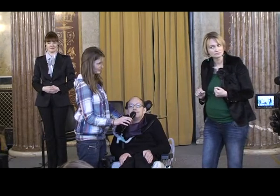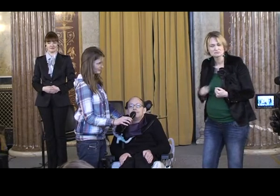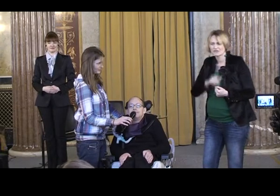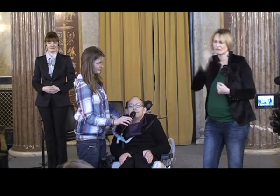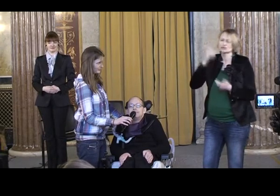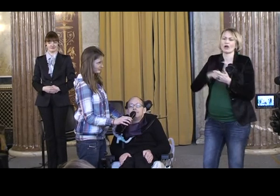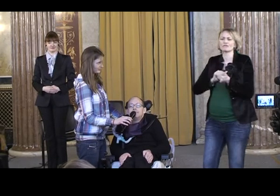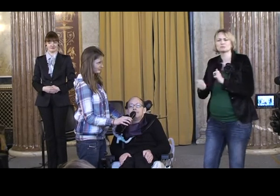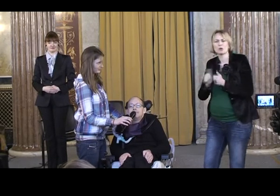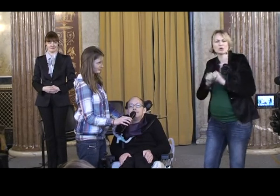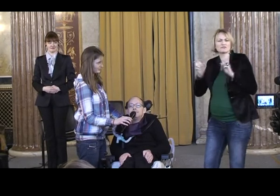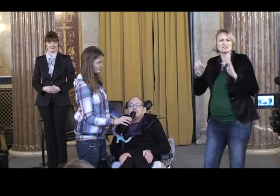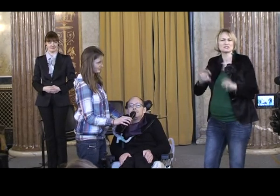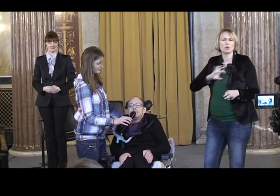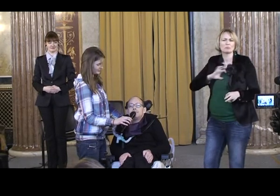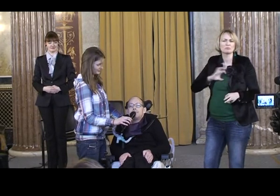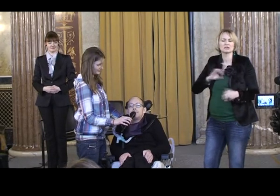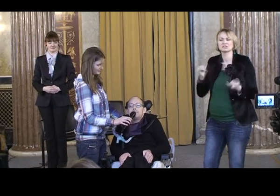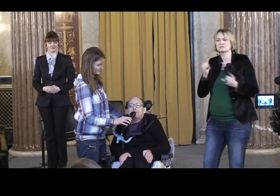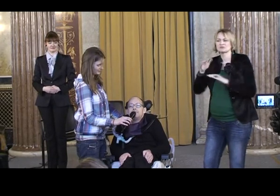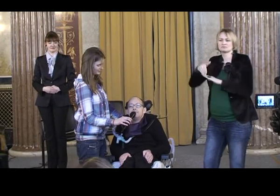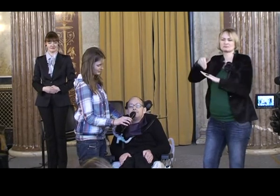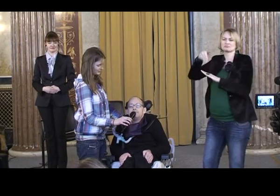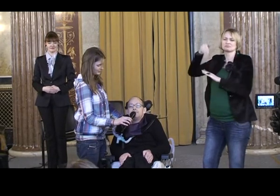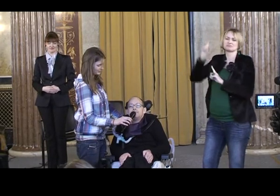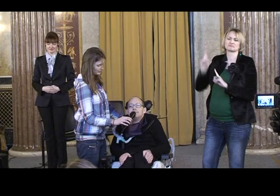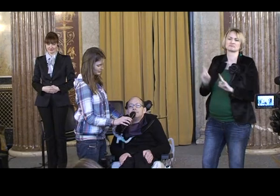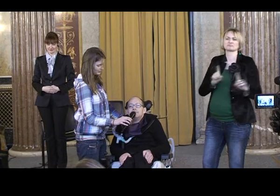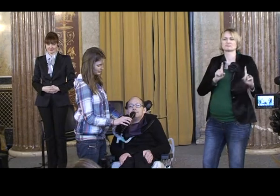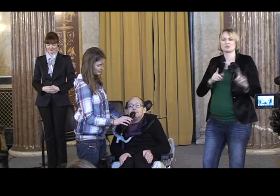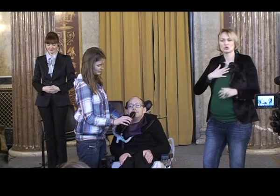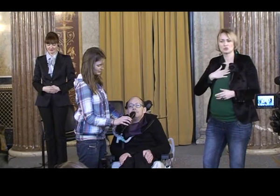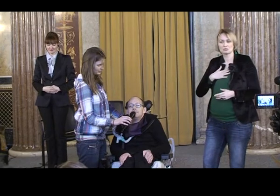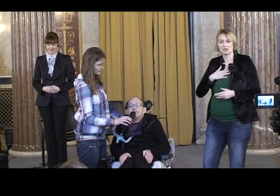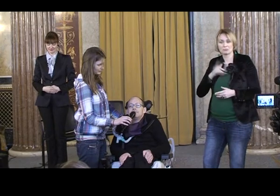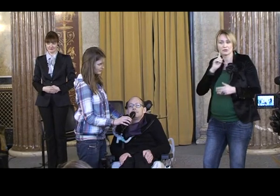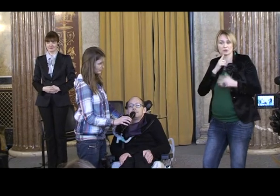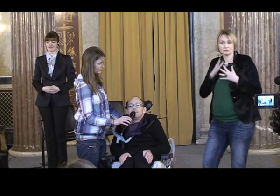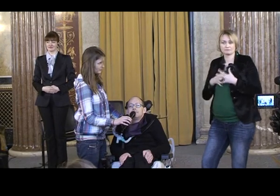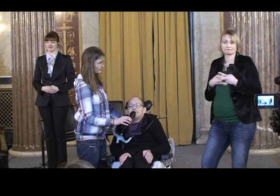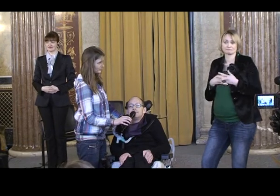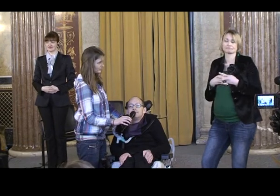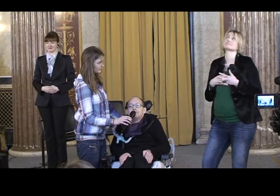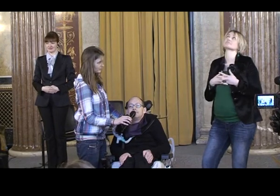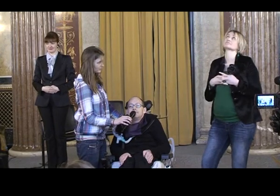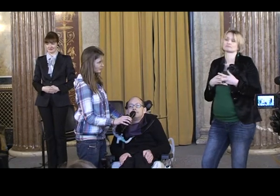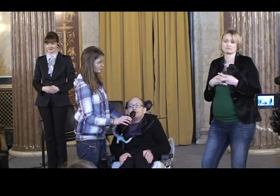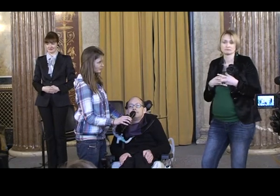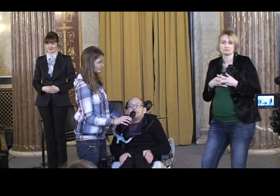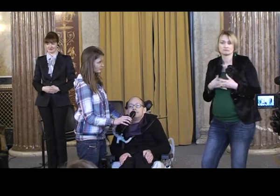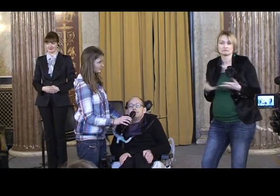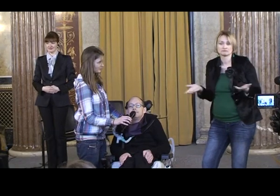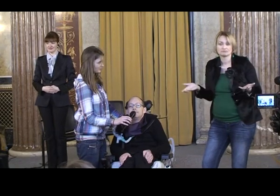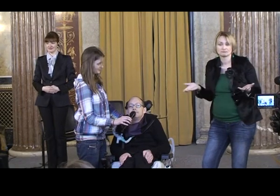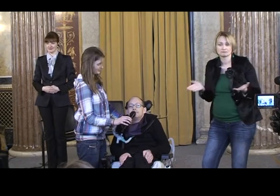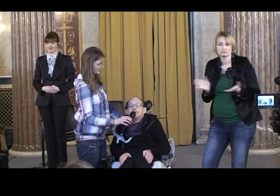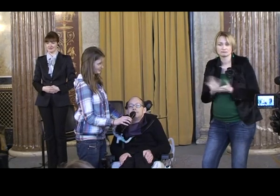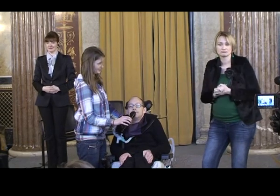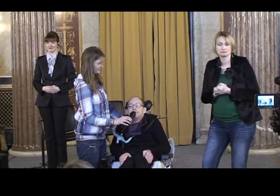Gebärdensprache machen. Sportveranstaltungen sieht man ja oft. Die Fahnen und die Hymne am Anfang, und Sie machen Gehörlose, drehen Däumchen und schauen in die